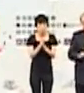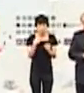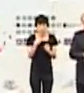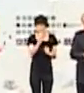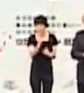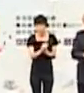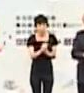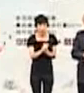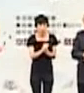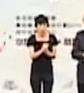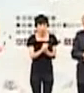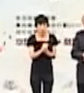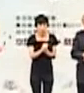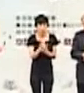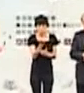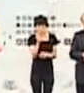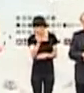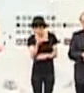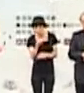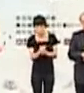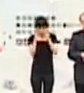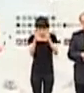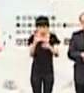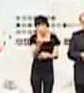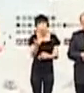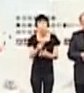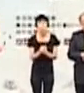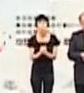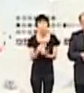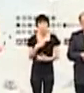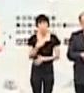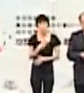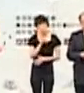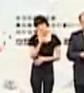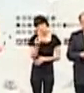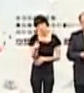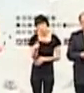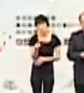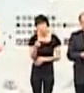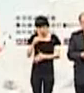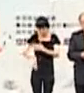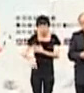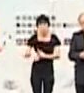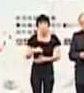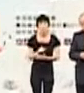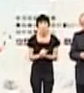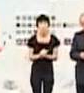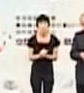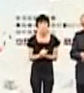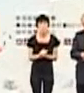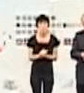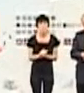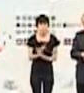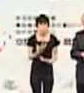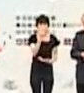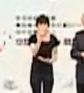啲去多睇一眼咧，我都覺得欠缺嘅。作為一個香港國